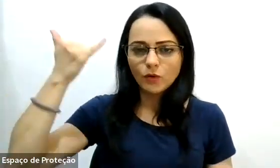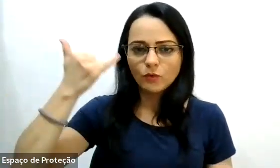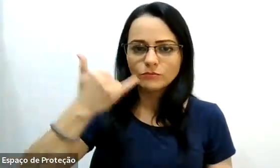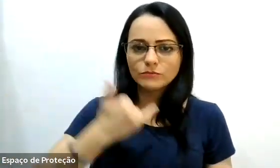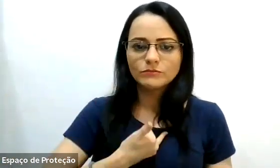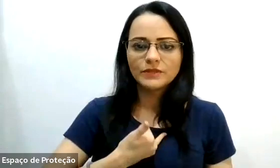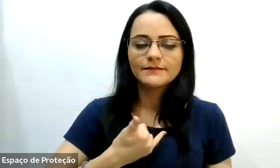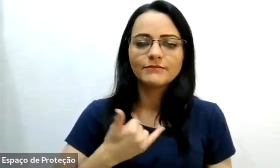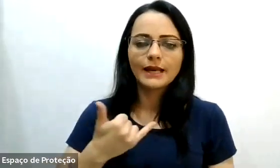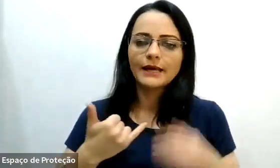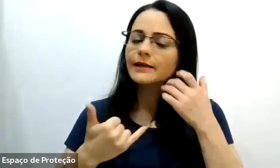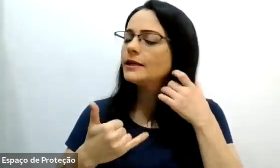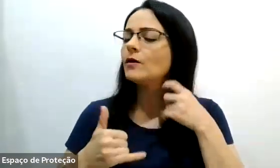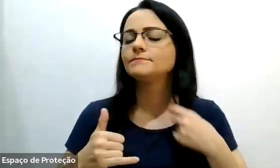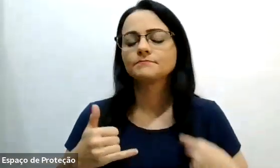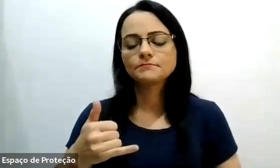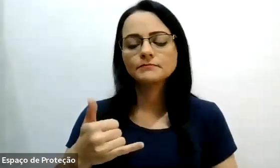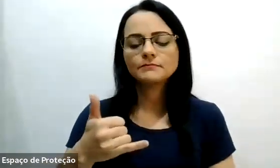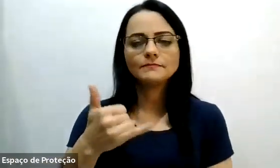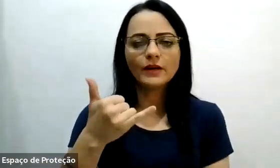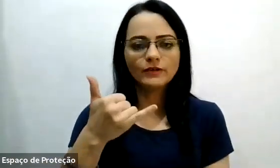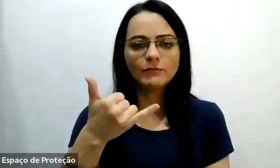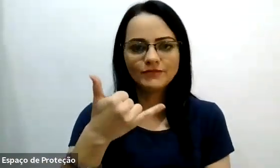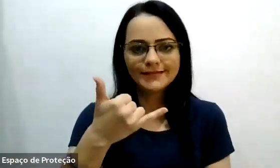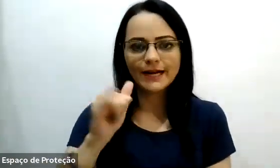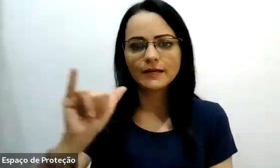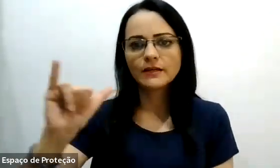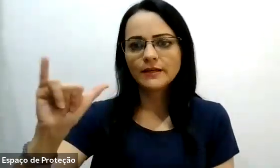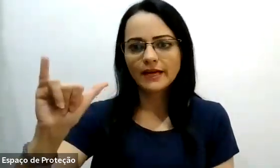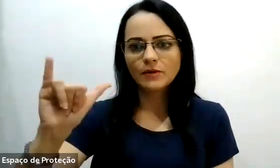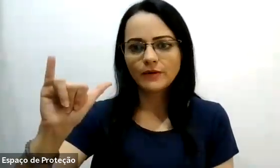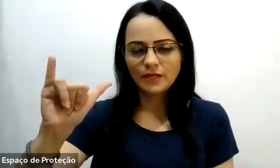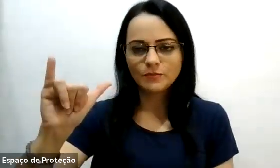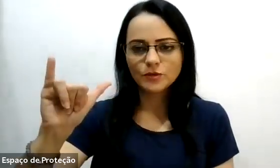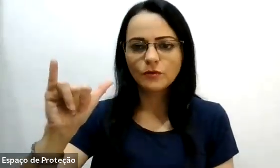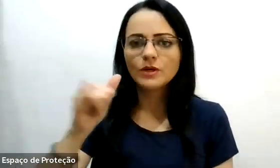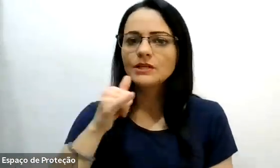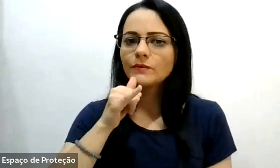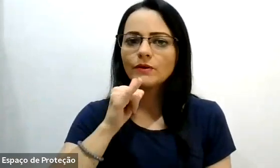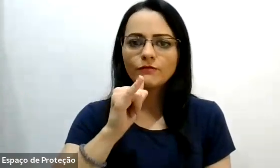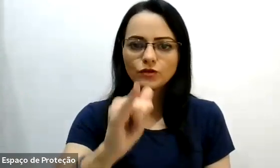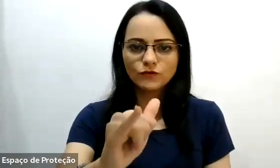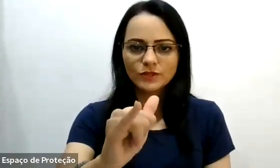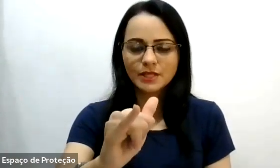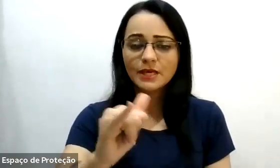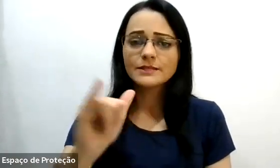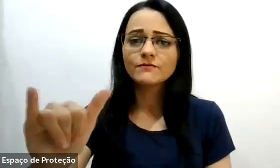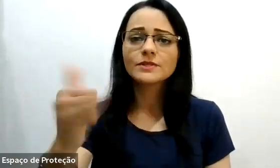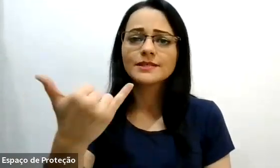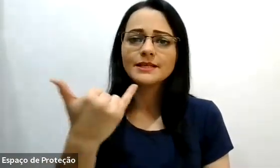falou, esse falar aqui, ó, é o verbo avisar, que é a mão em Y. Então eu aviso vocês, vocês